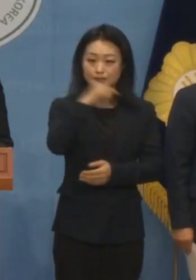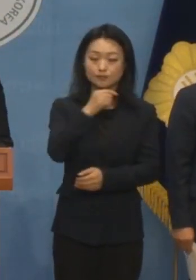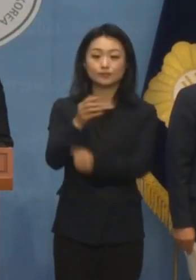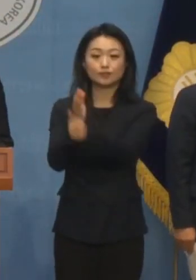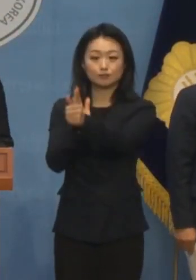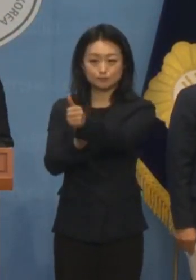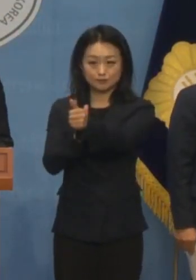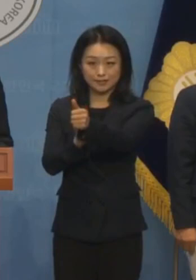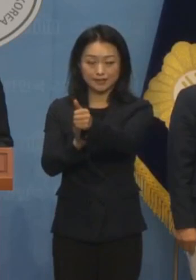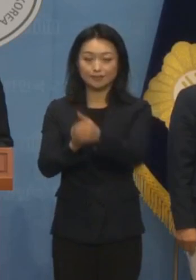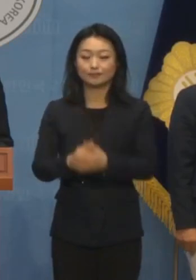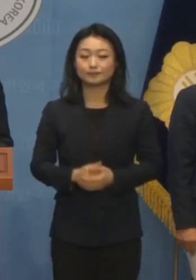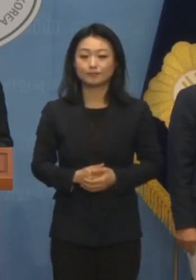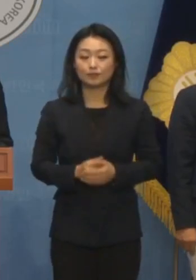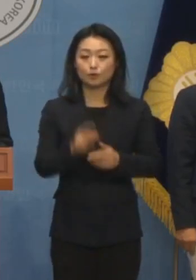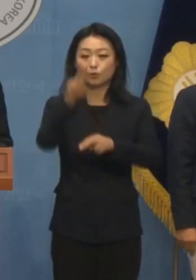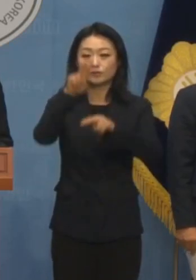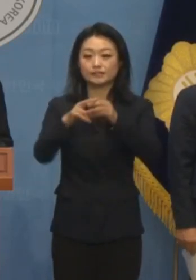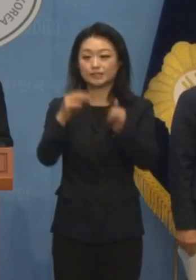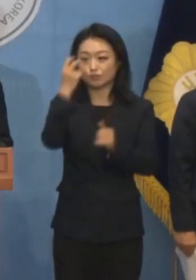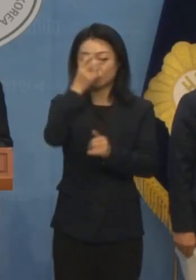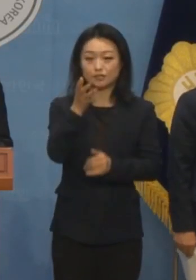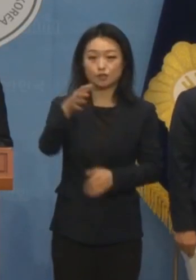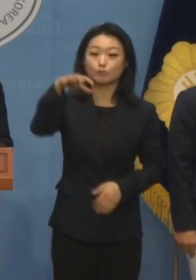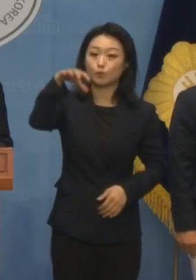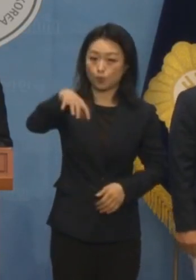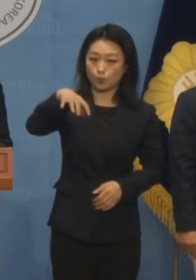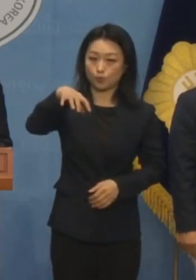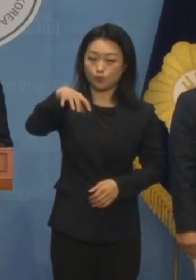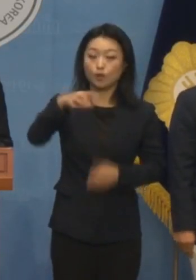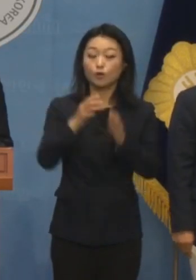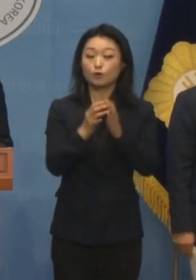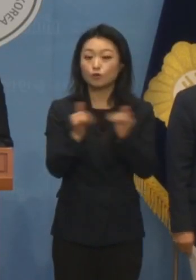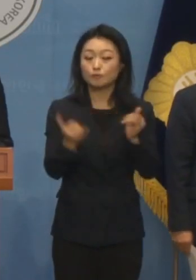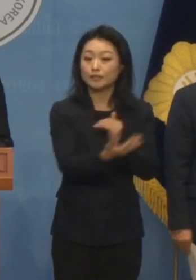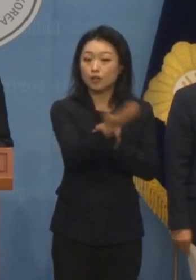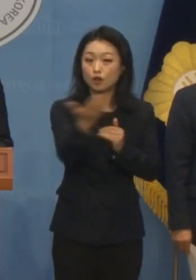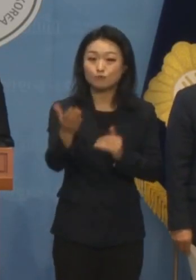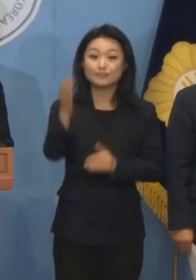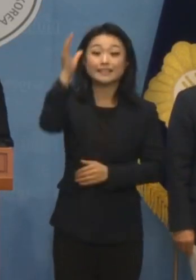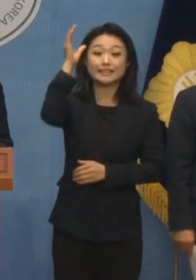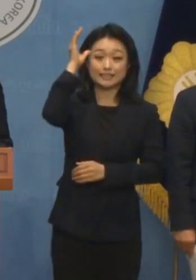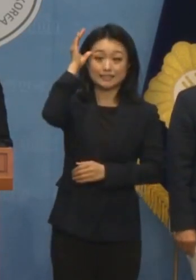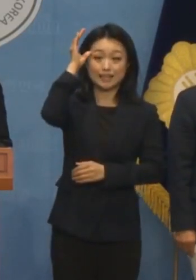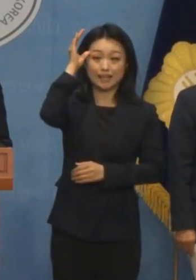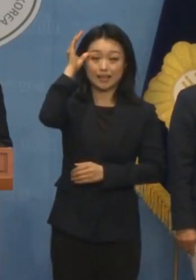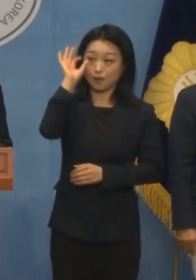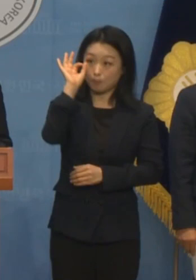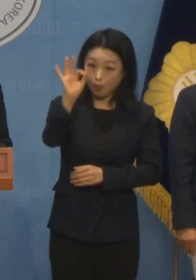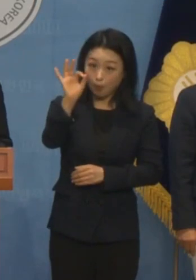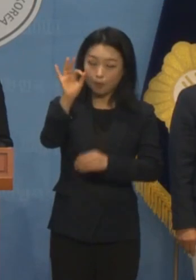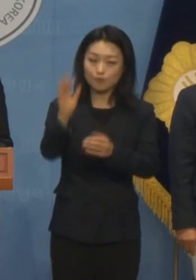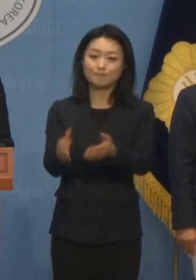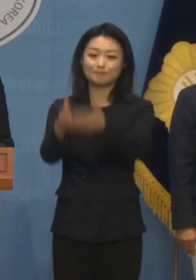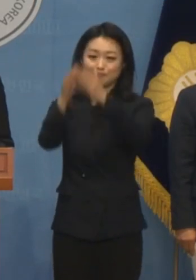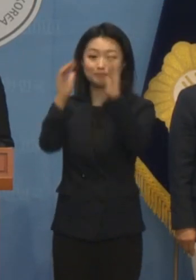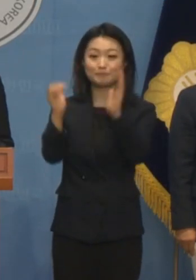촉구합니다. 고위공직자 범죄수사처는 국민의 큰 기대를 받으며